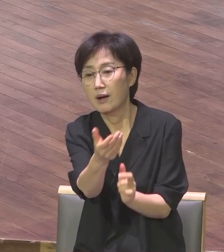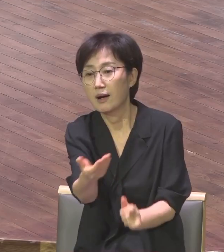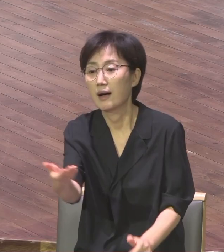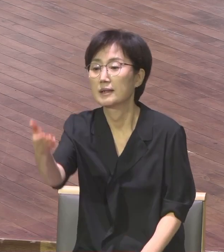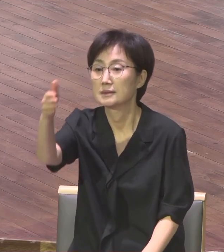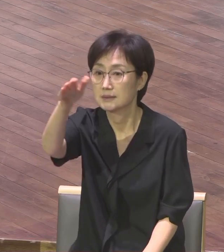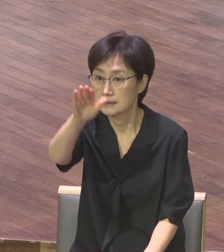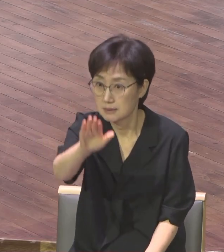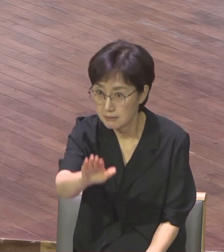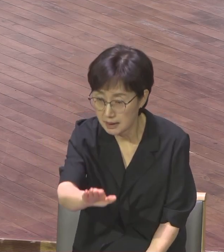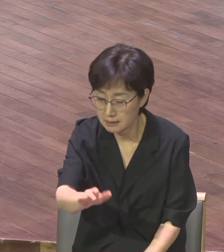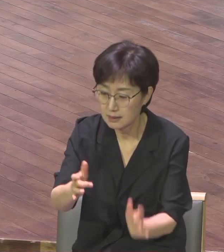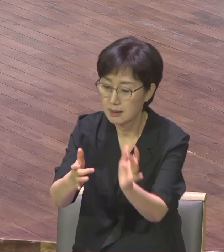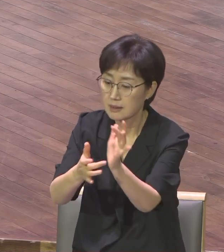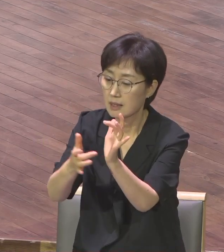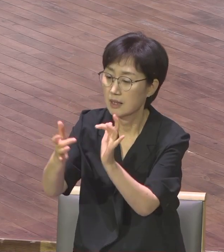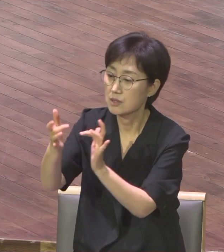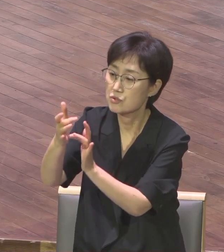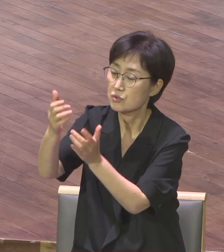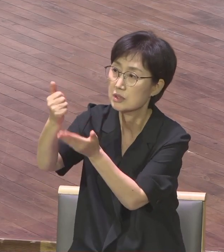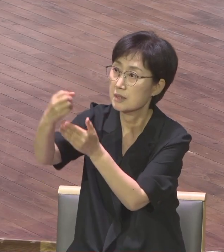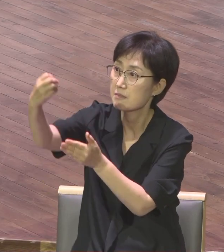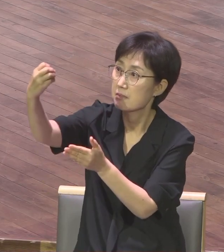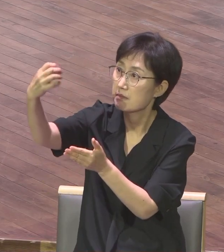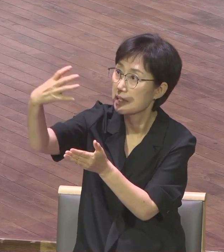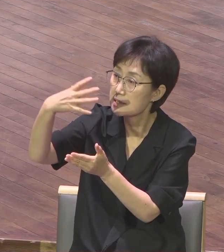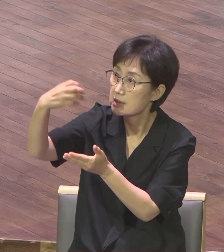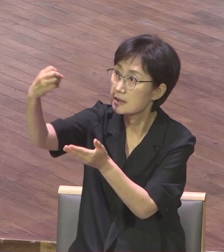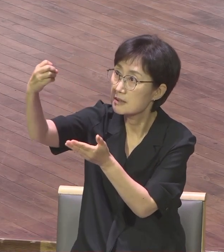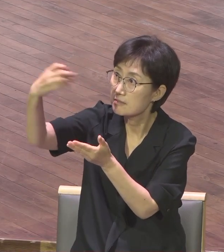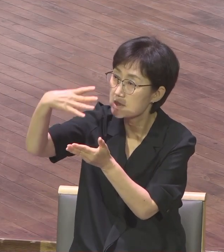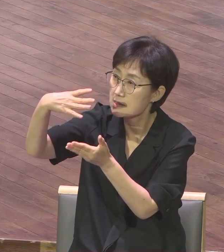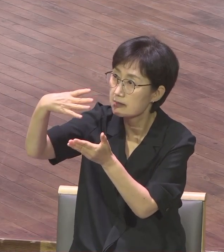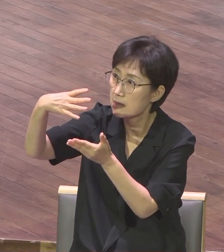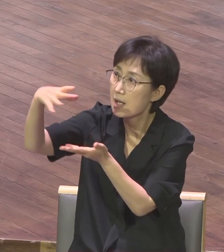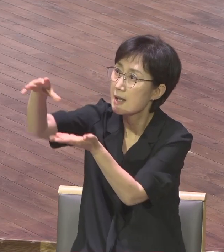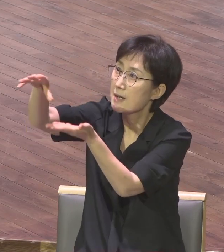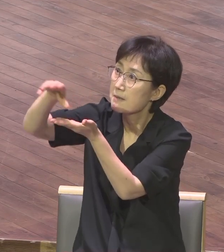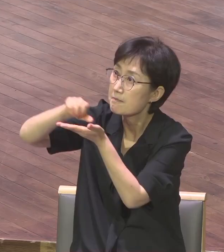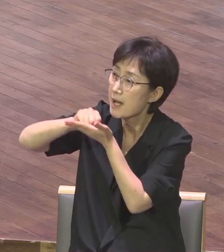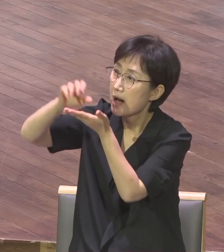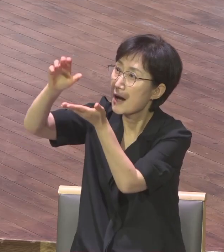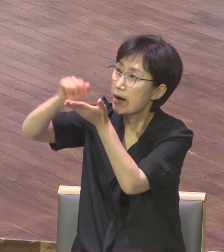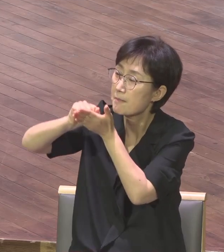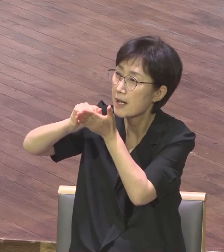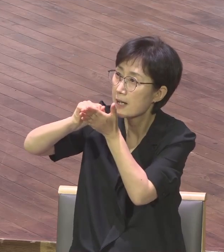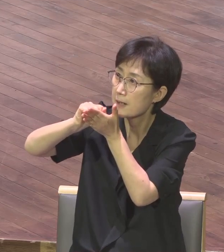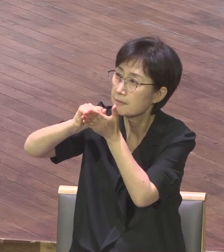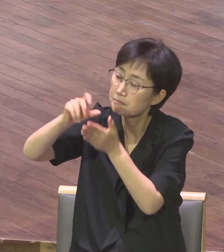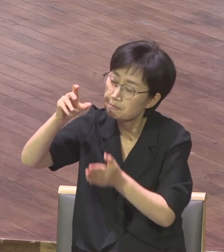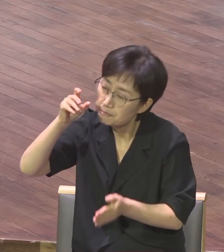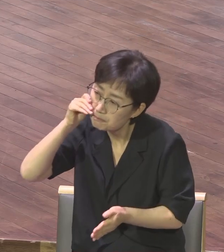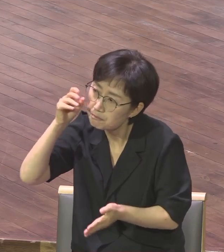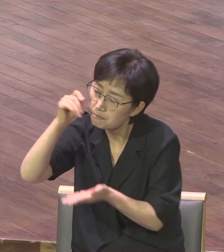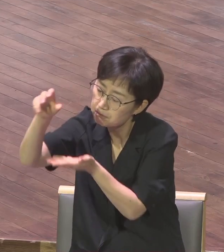그러나 예수님 말씀에 온전히 방향을 맞추면 문제의 실타래가 아주